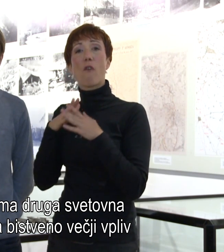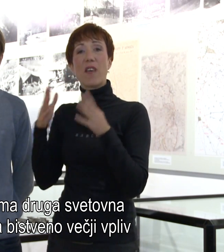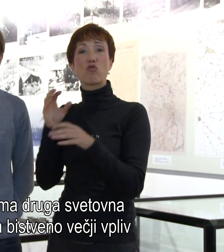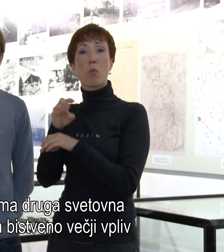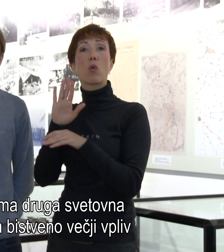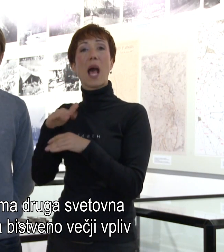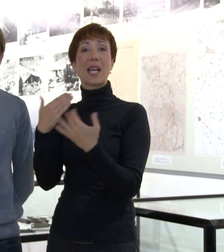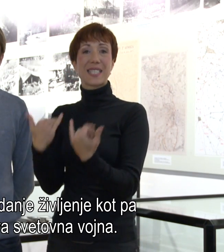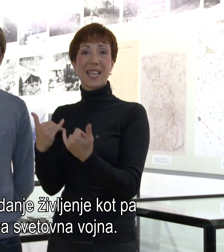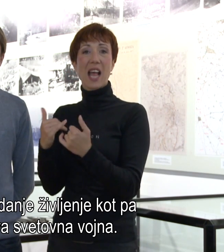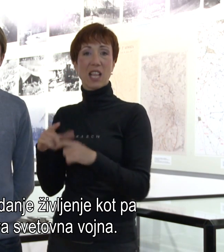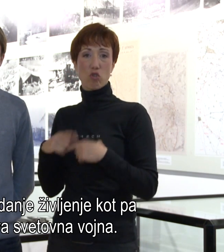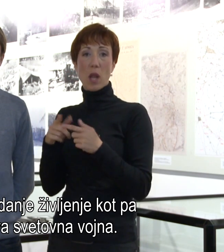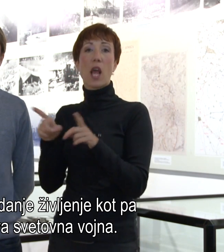življenje kot prva svetovna vojna.